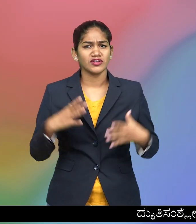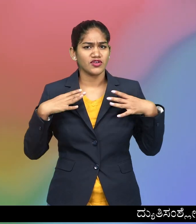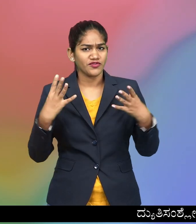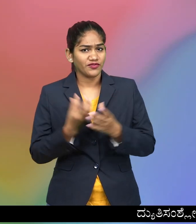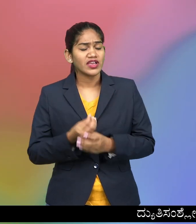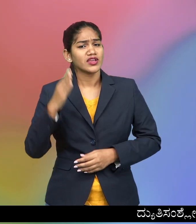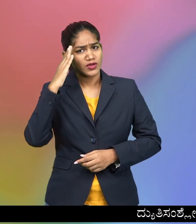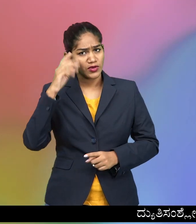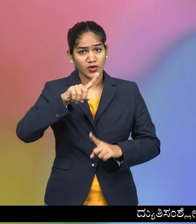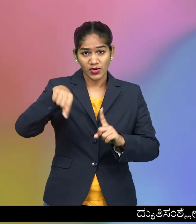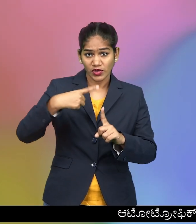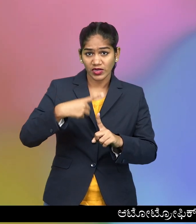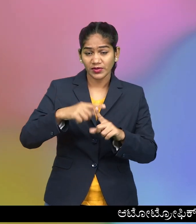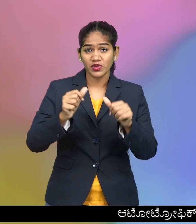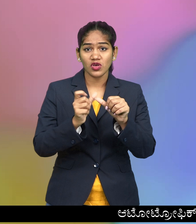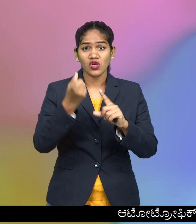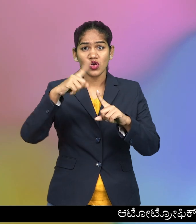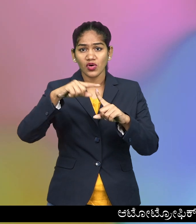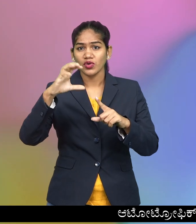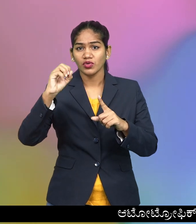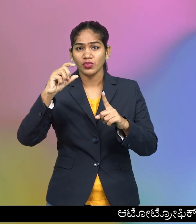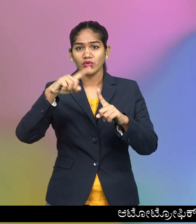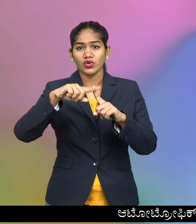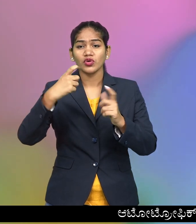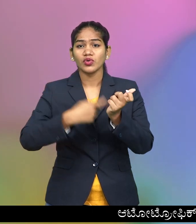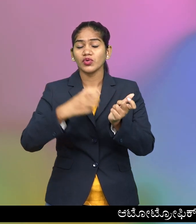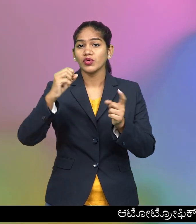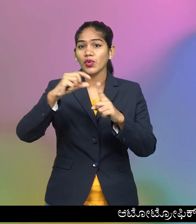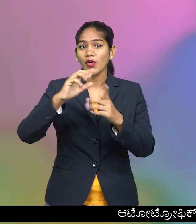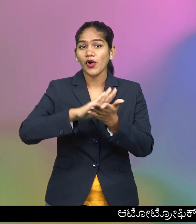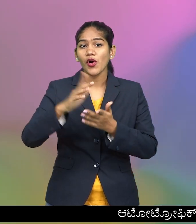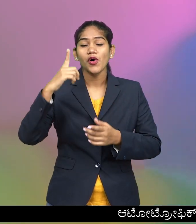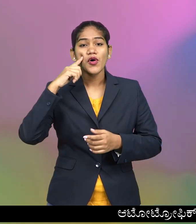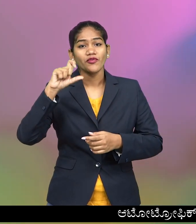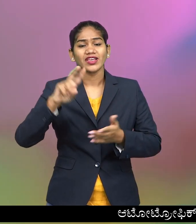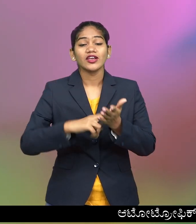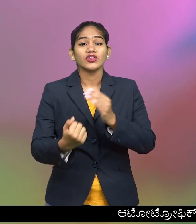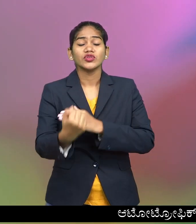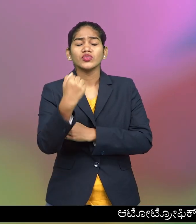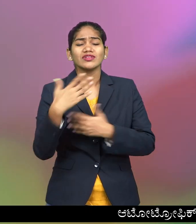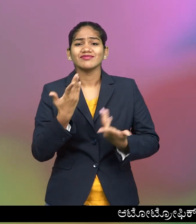ದ್ಯುತಿಸಂಶ್ಲೇಷಣೆಯ ಮೂಲಕ ಸಸ್ಯಗಳಲ್ಲಿನ ಆಟೋಟ್ರೋಫಿಕ್ ಪೋಷಣೆಯ ಬಗ್ಗೆ ನಮಗೆ ತಿಳಿದಿದೆ.